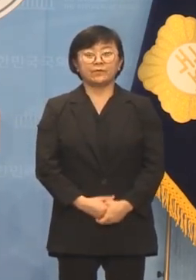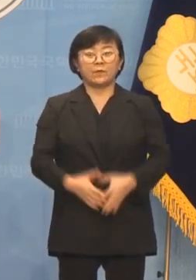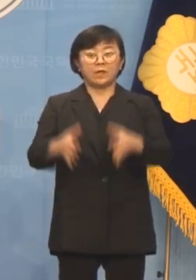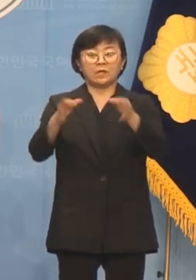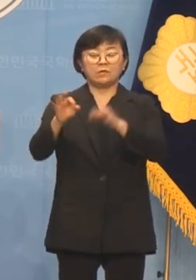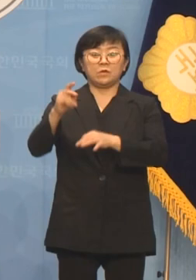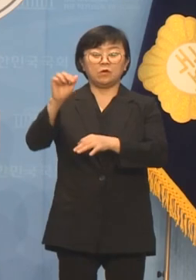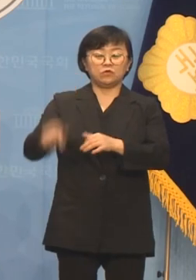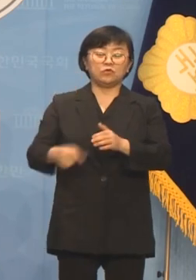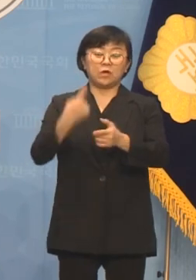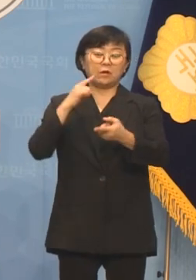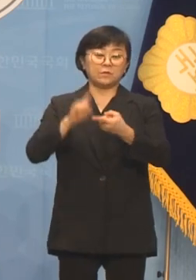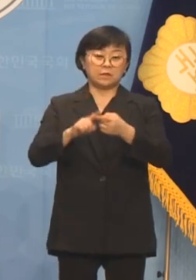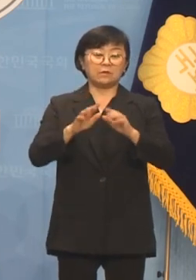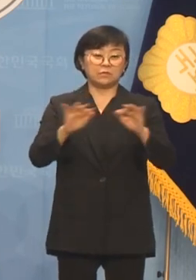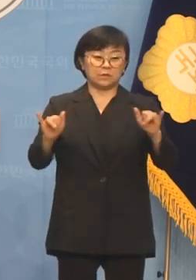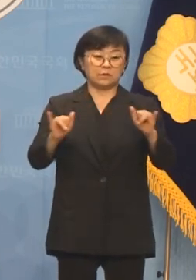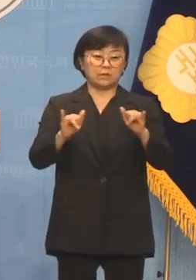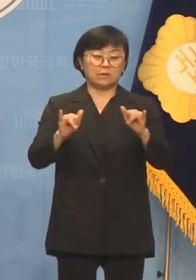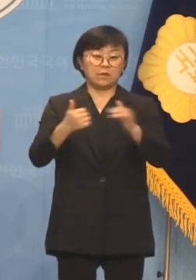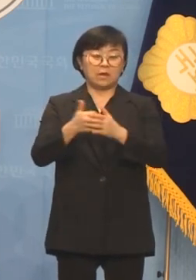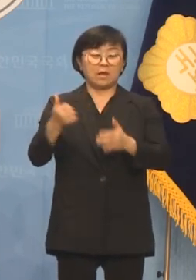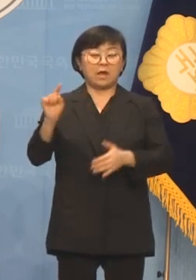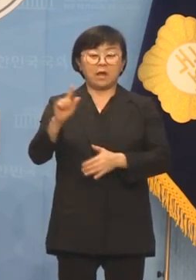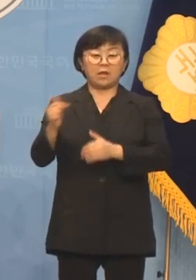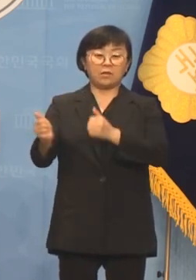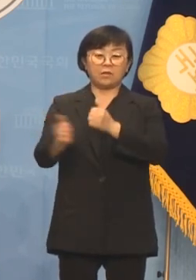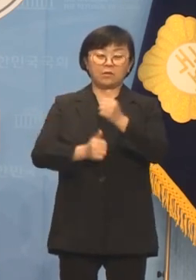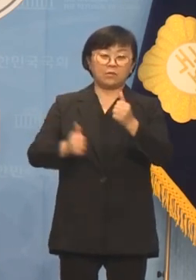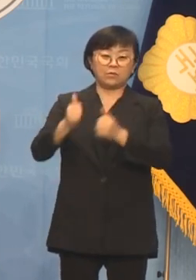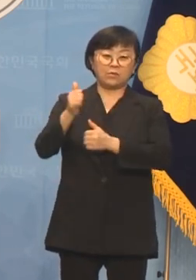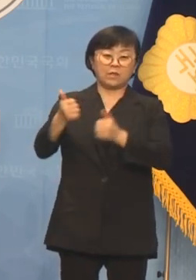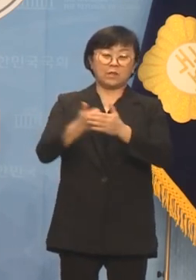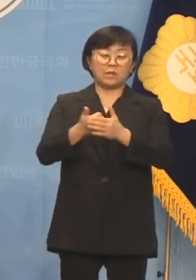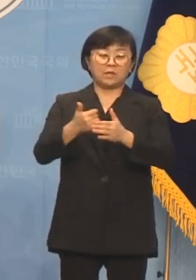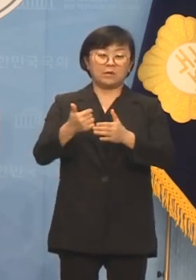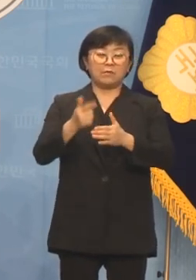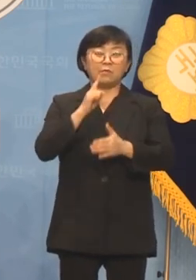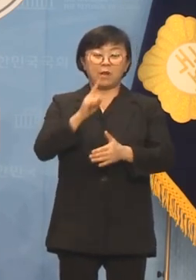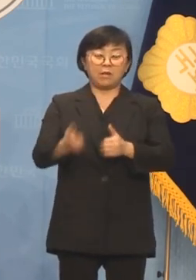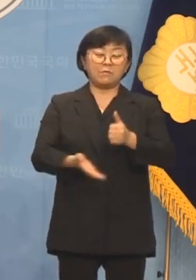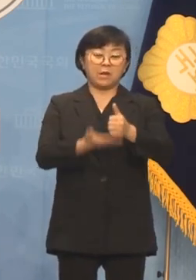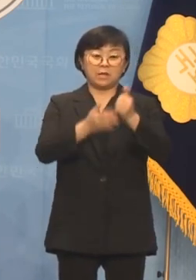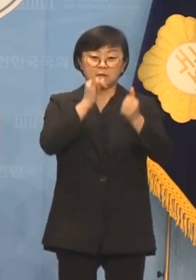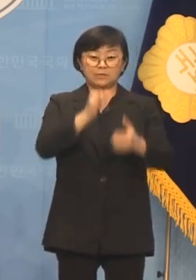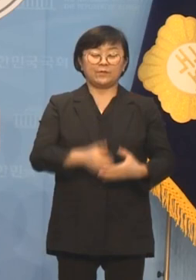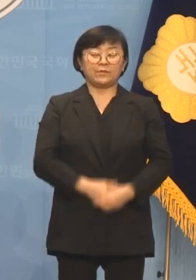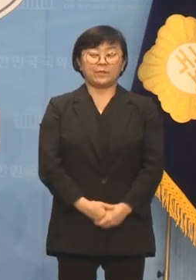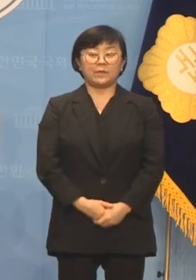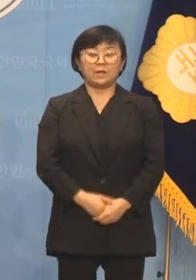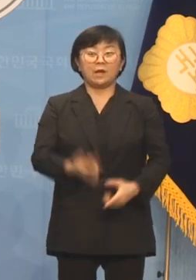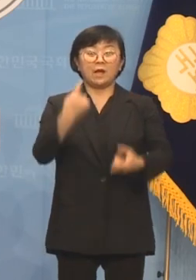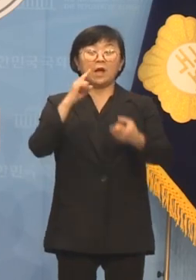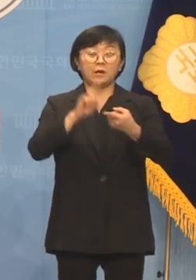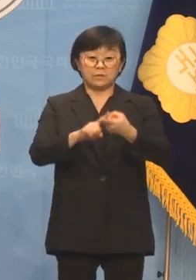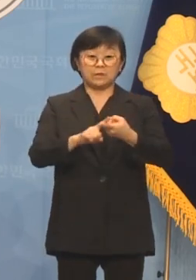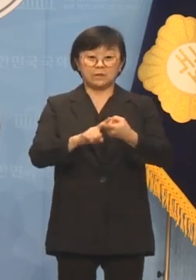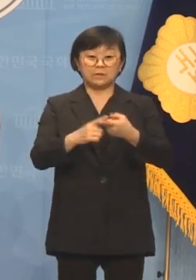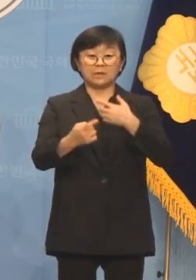김영주 의원은 합리적인 분이라고 한동훈 국민의힘 비대위원장이 언급을 했지만 합리를